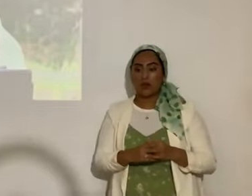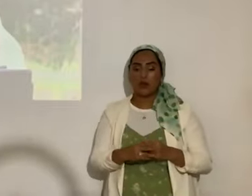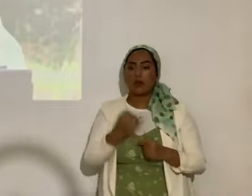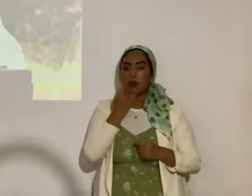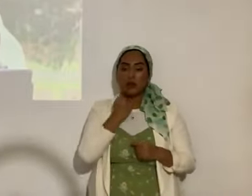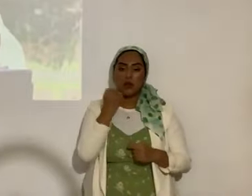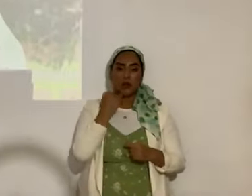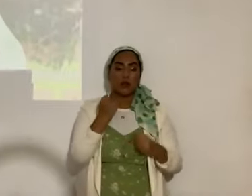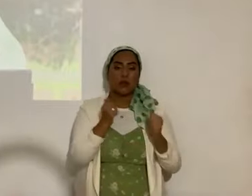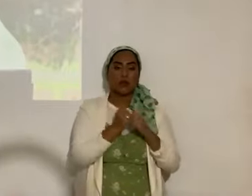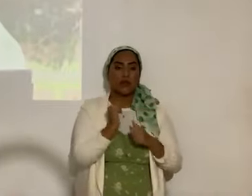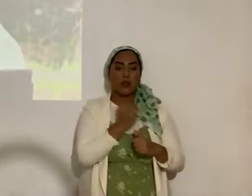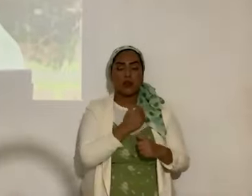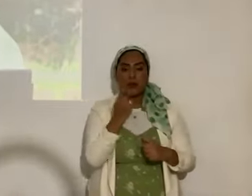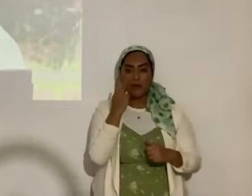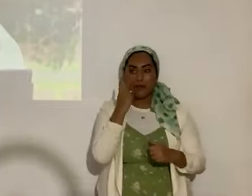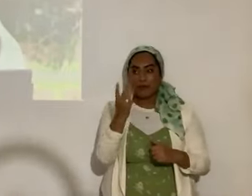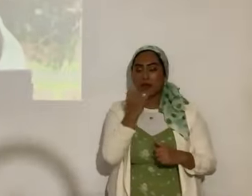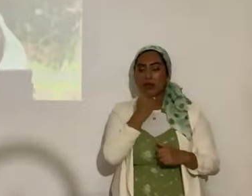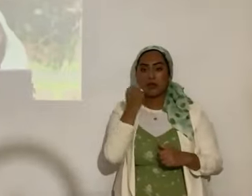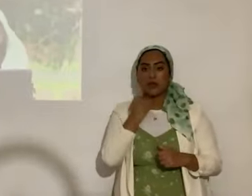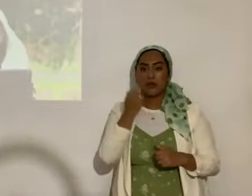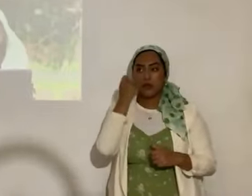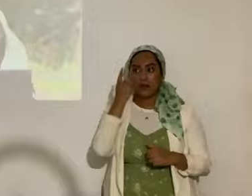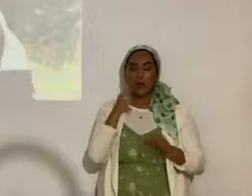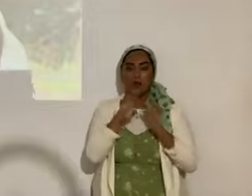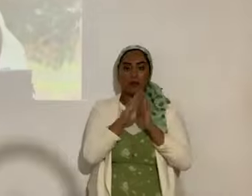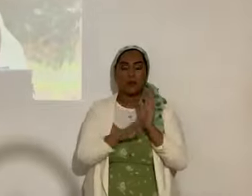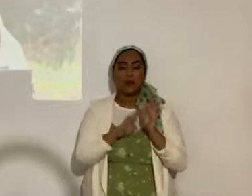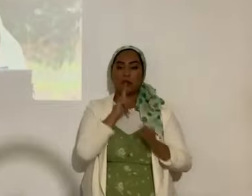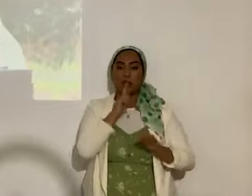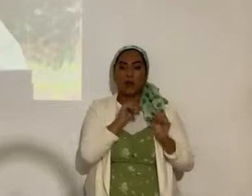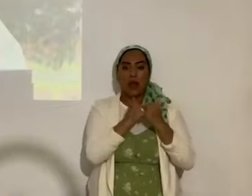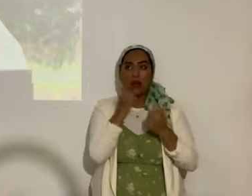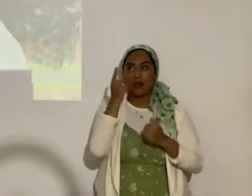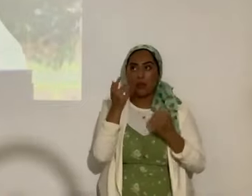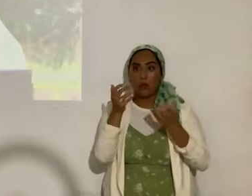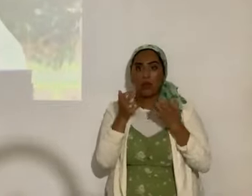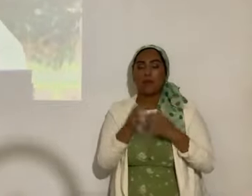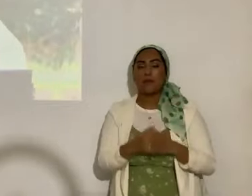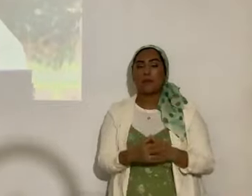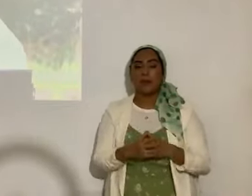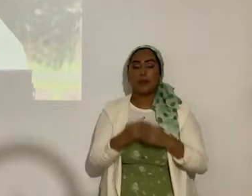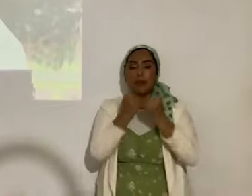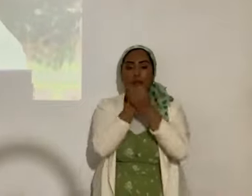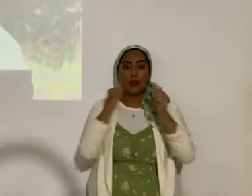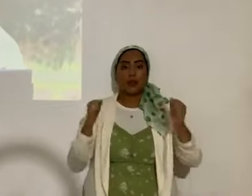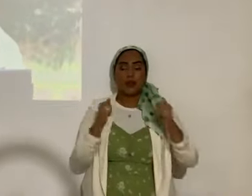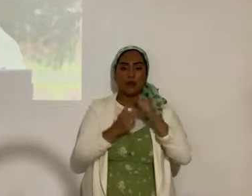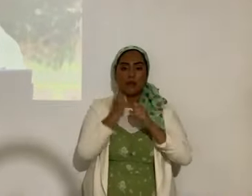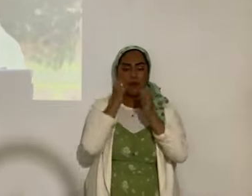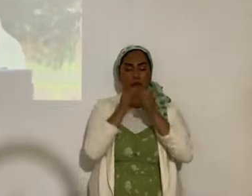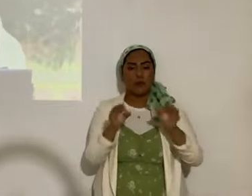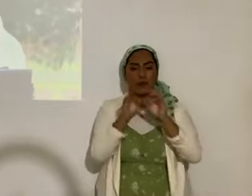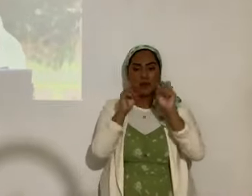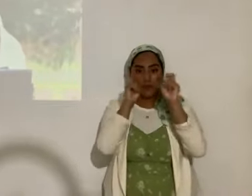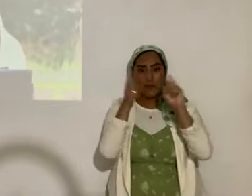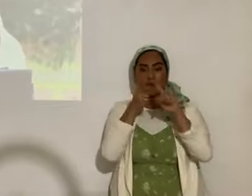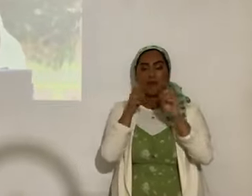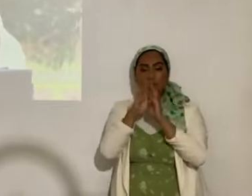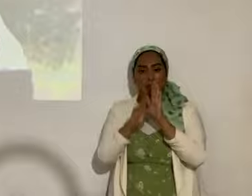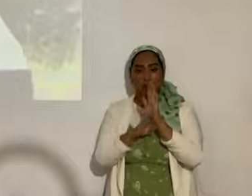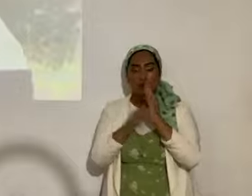israelita israelitas entender la Biblia realmente como él quiere Amén la salvación es el tema más importante de la